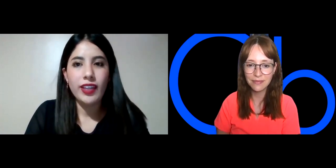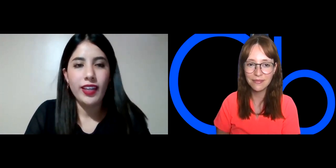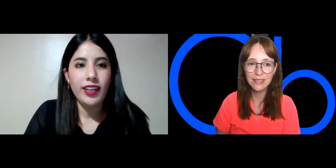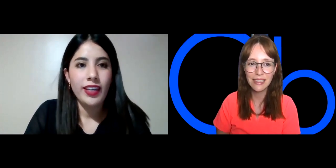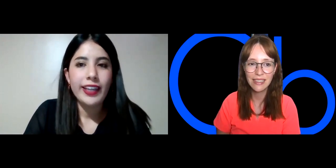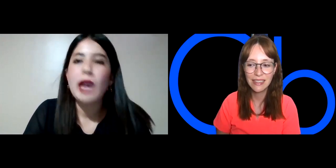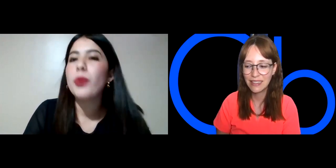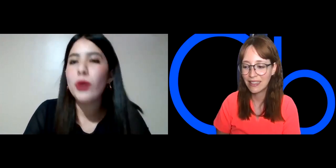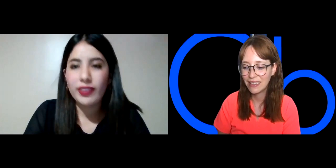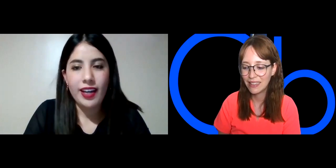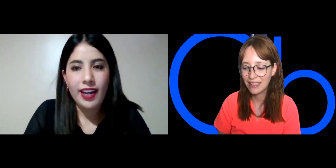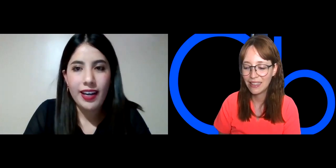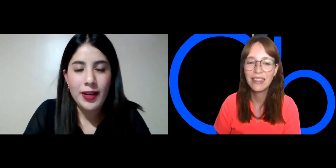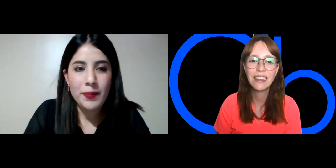contenido